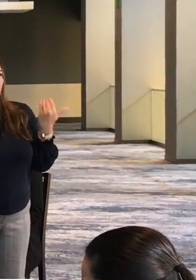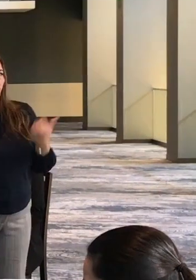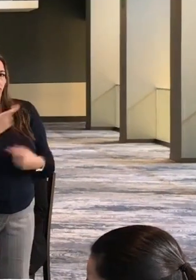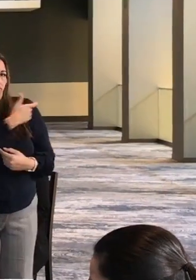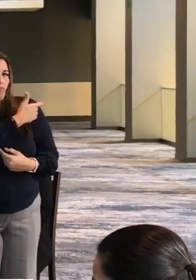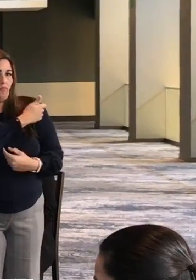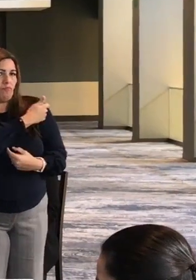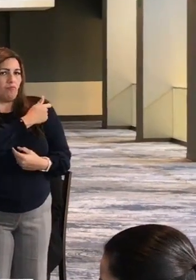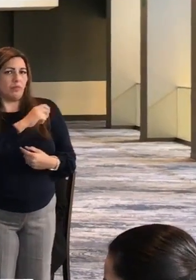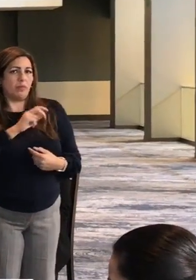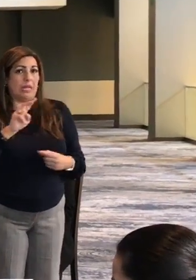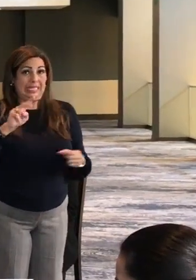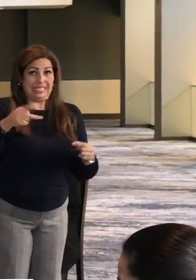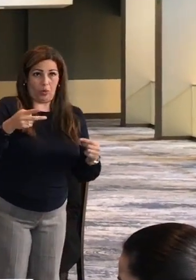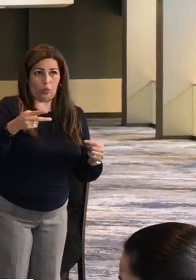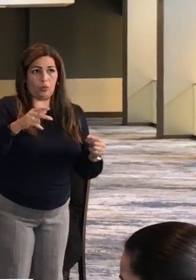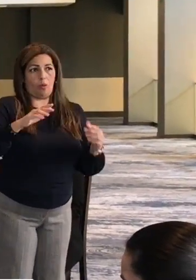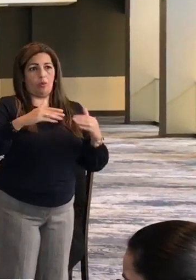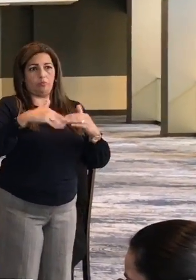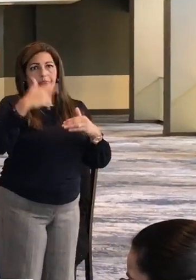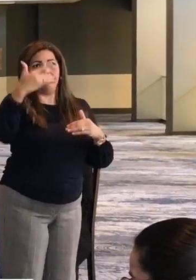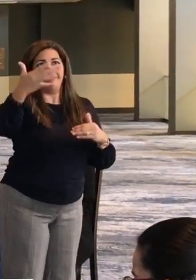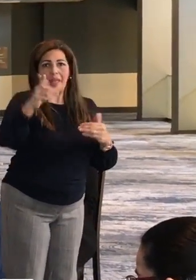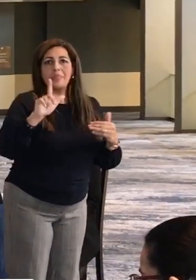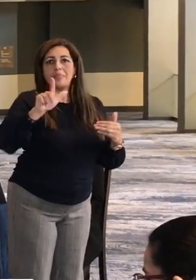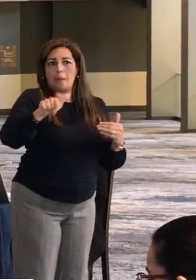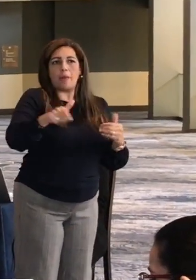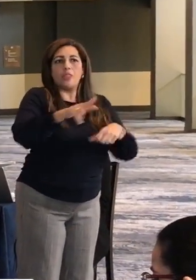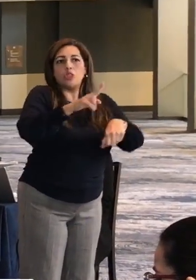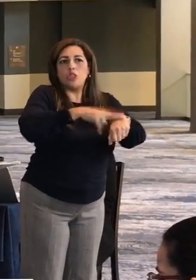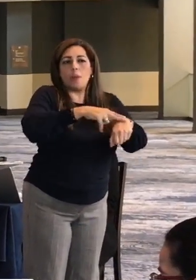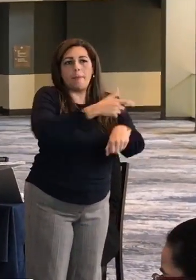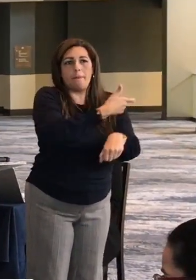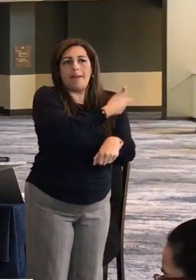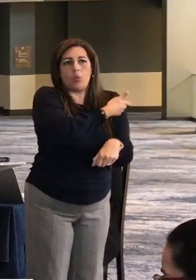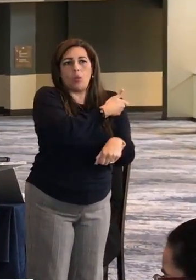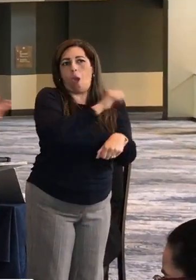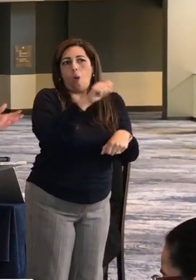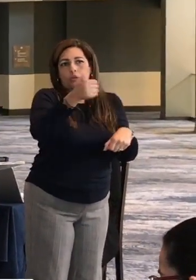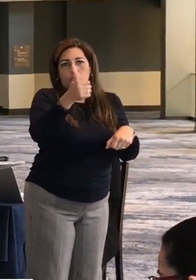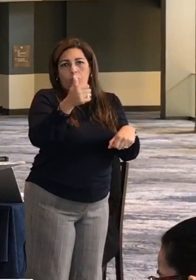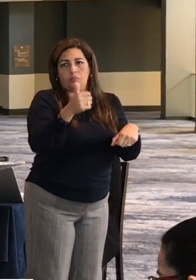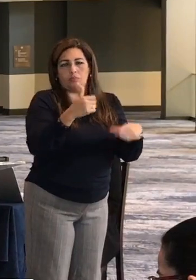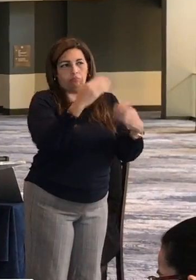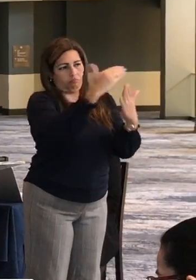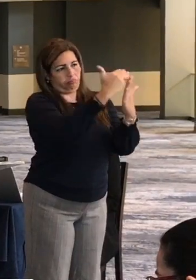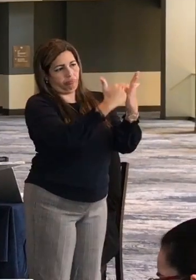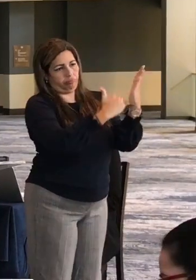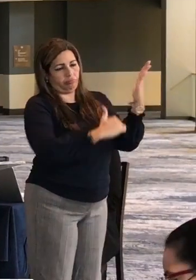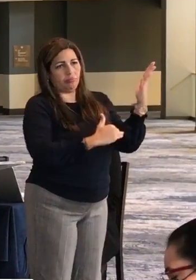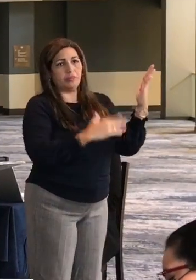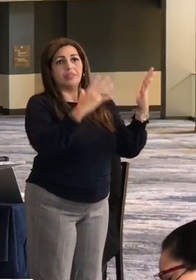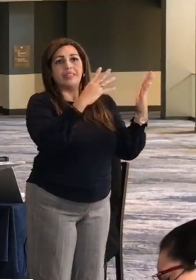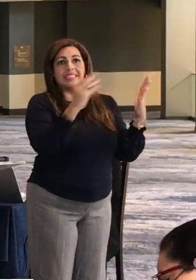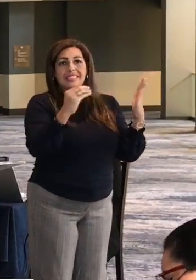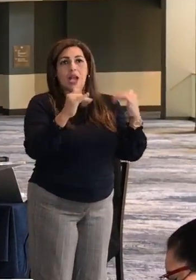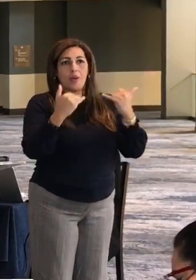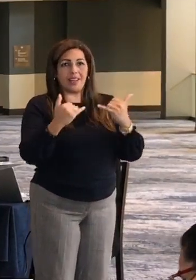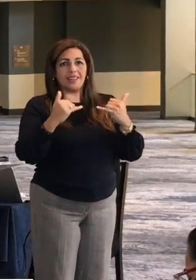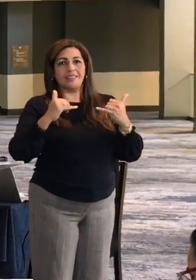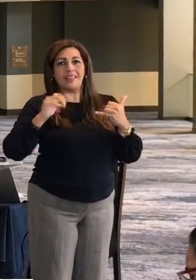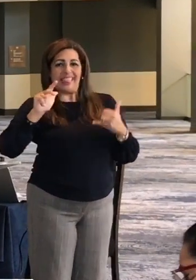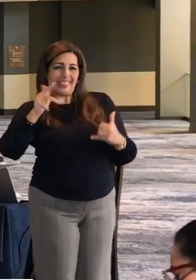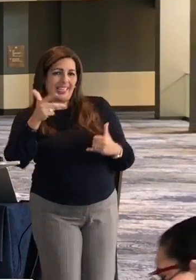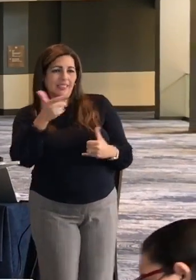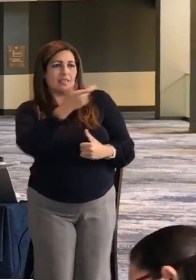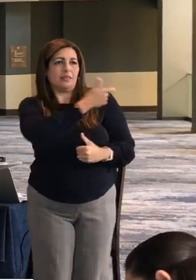sobre los refuerzos que tienen que recibir, ¿verdad?, de sus vacunas de nuestro itinerario regular y sobre el refuerzo de la vacuna